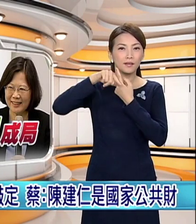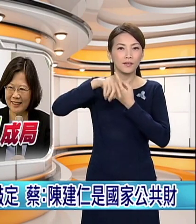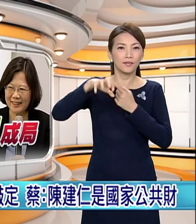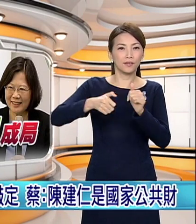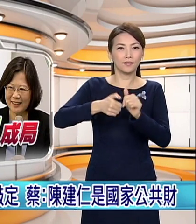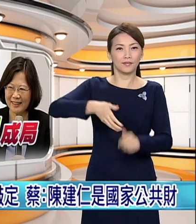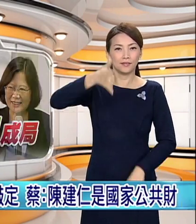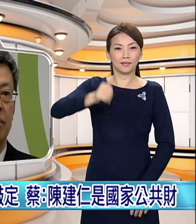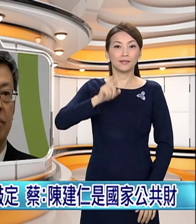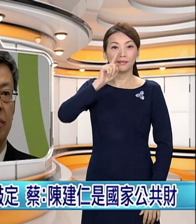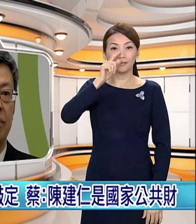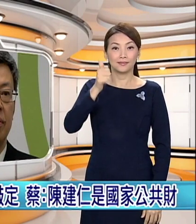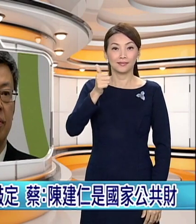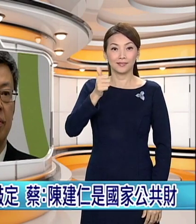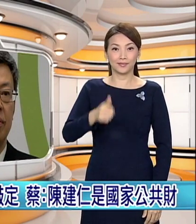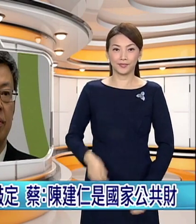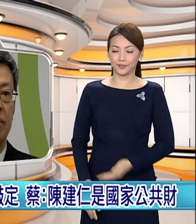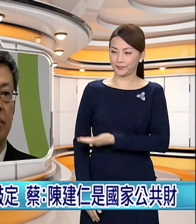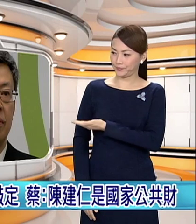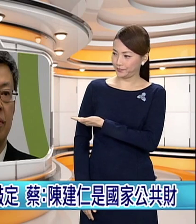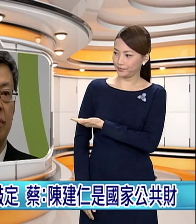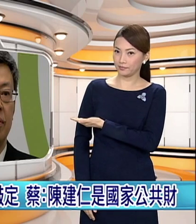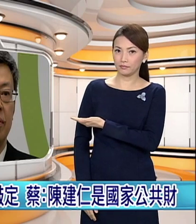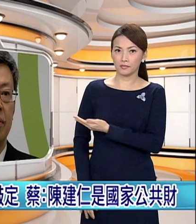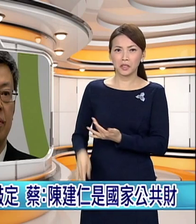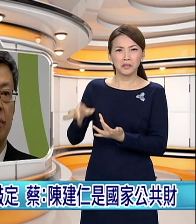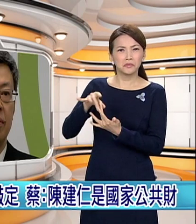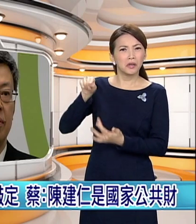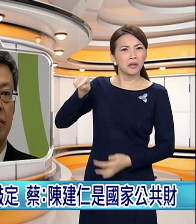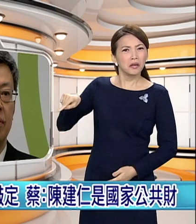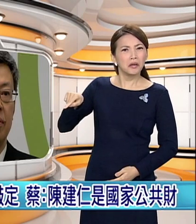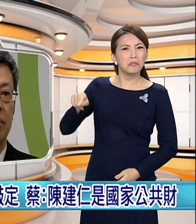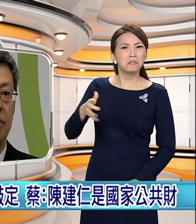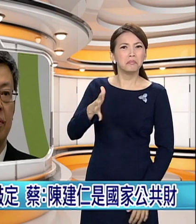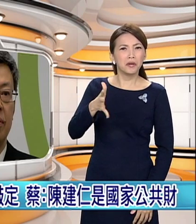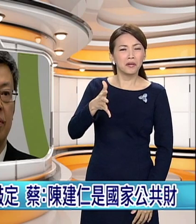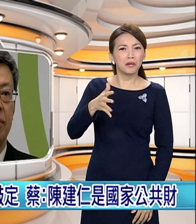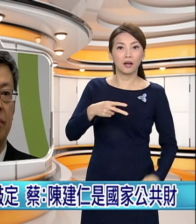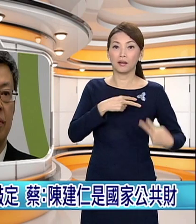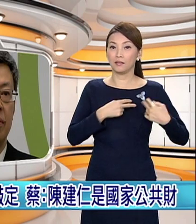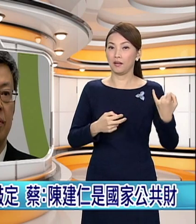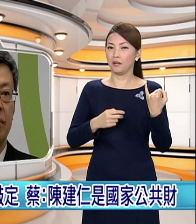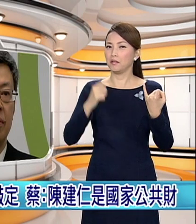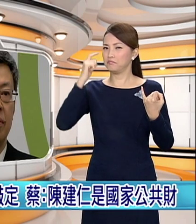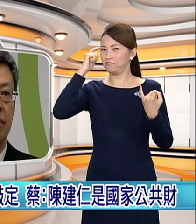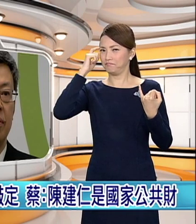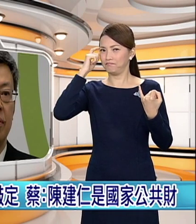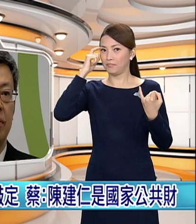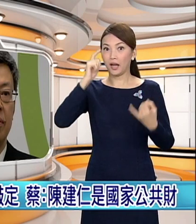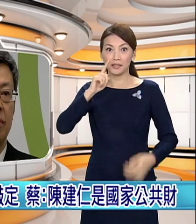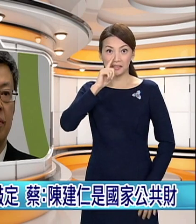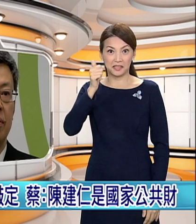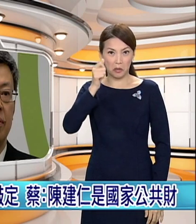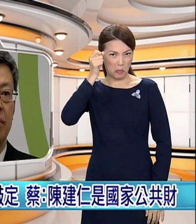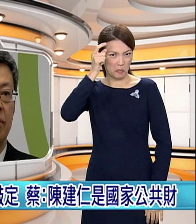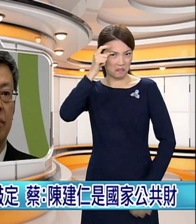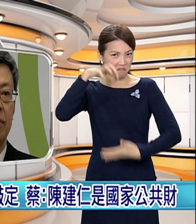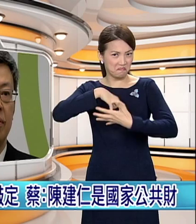院长陈建仁。蔡英文说，陈建仁是国家的公共财，还